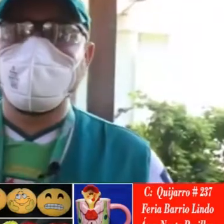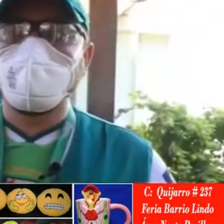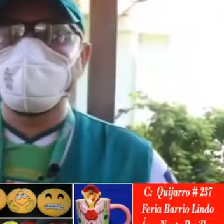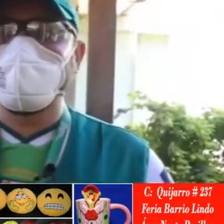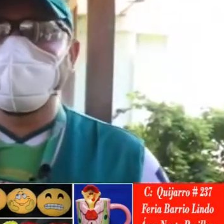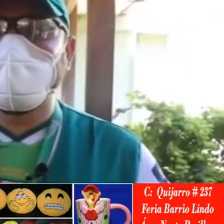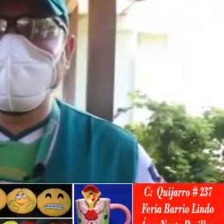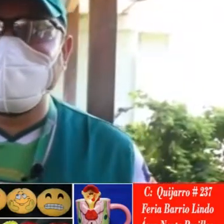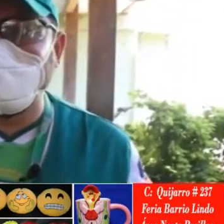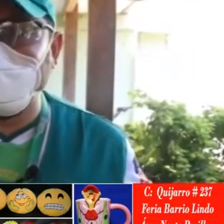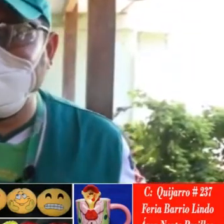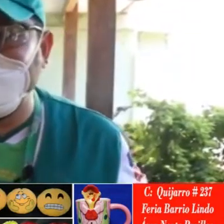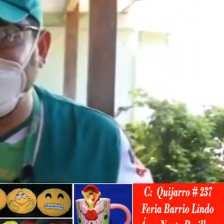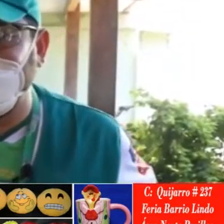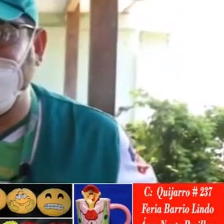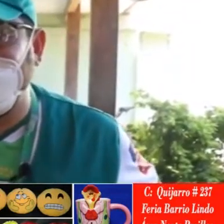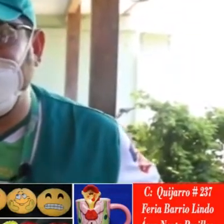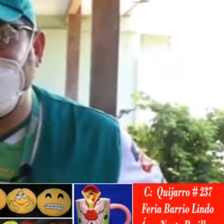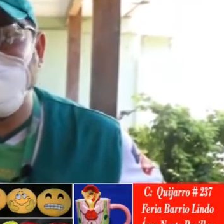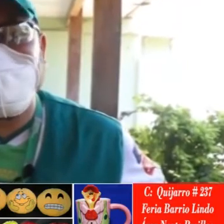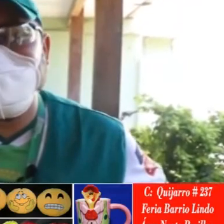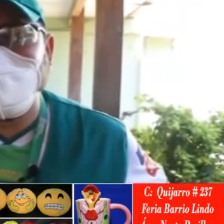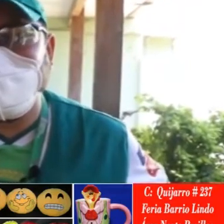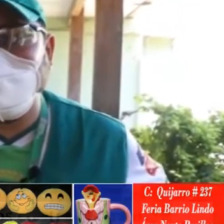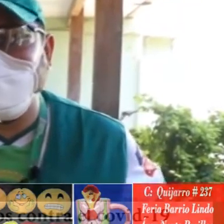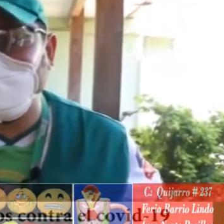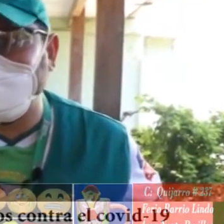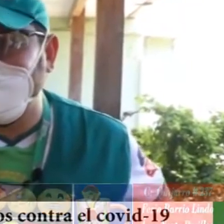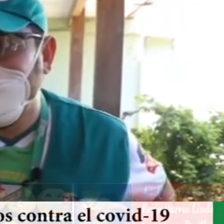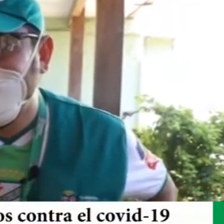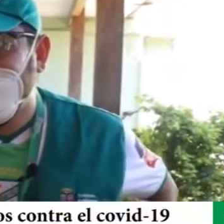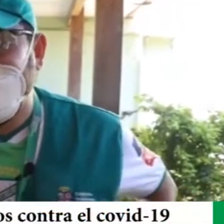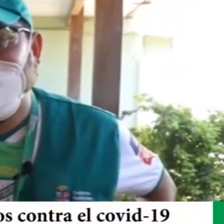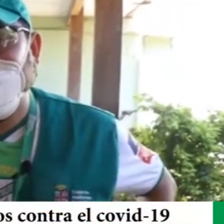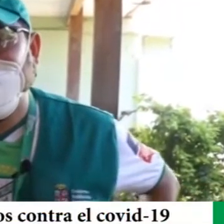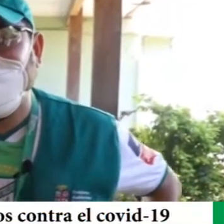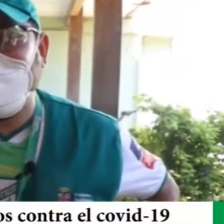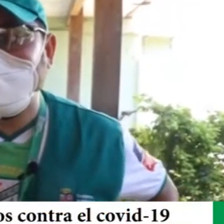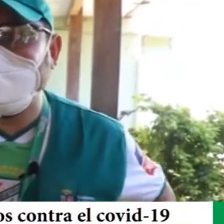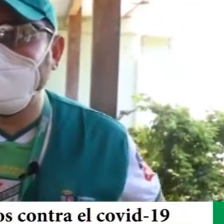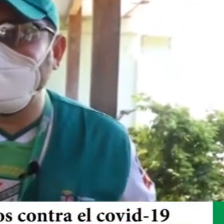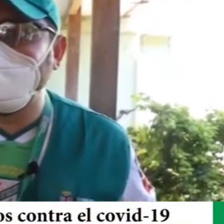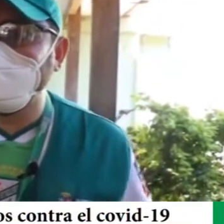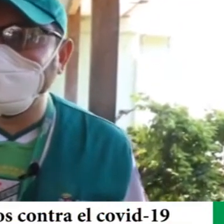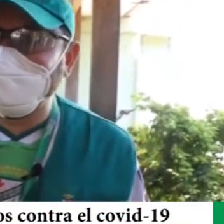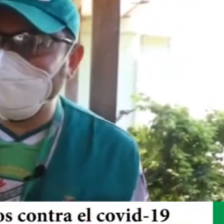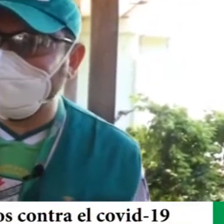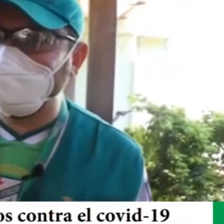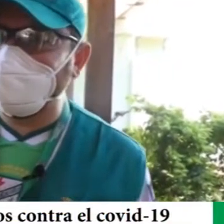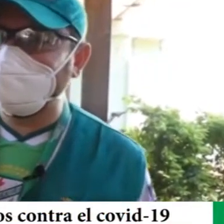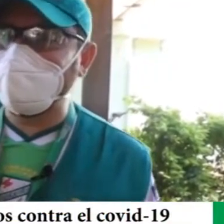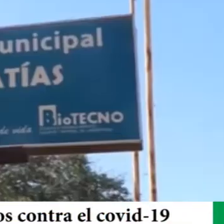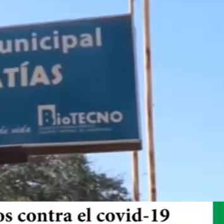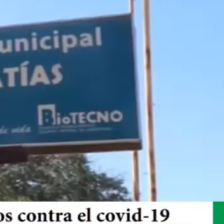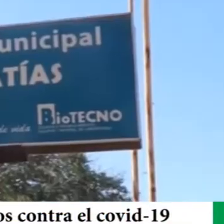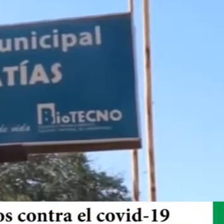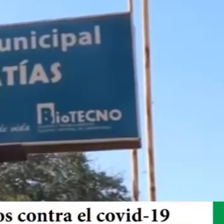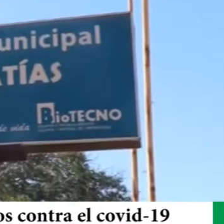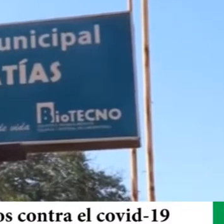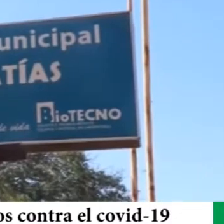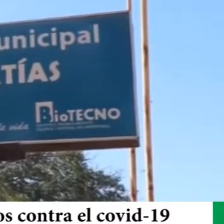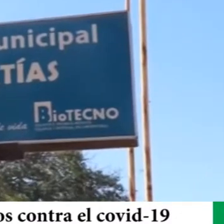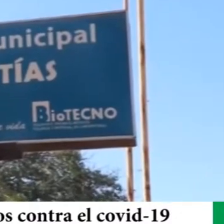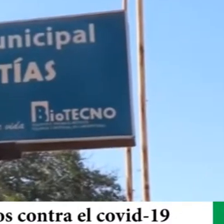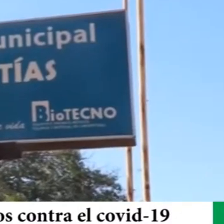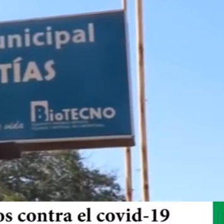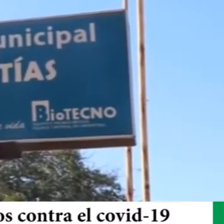Después de 14 horas de más de cerca de 800 kilómetros, llegamos altas horas de la noche y hoy estamos aquí en el